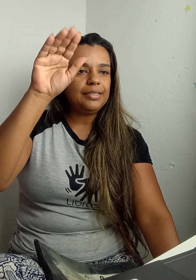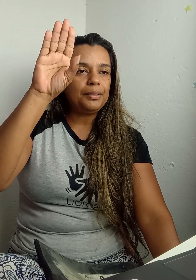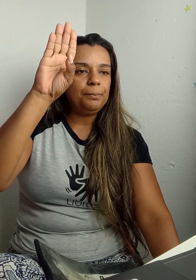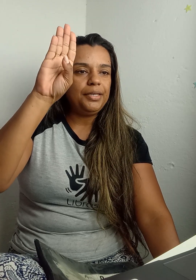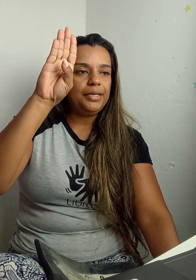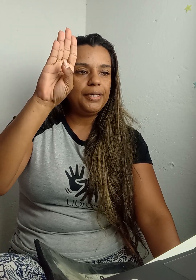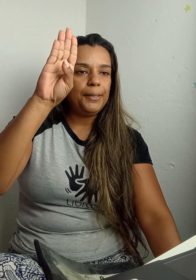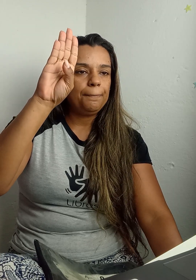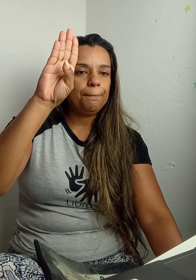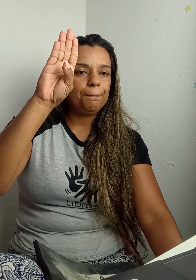Letra B.